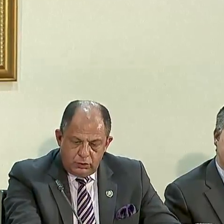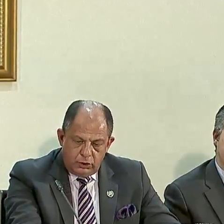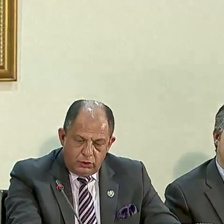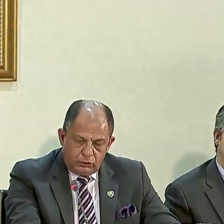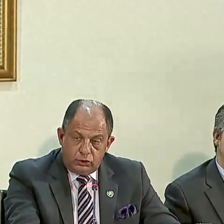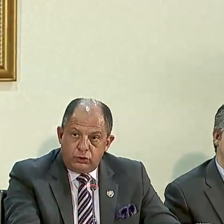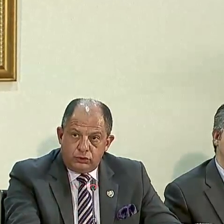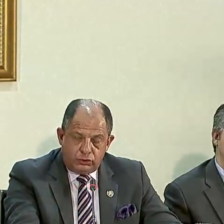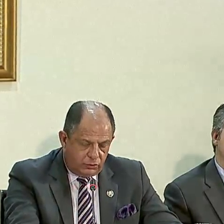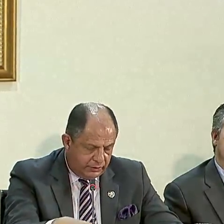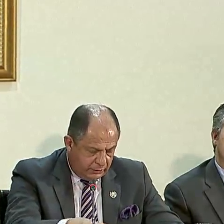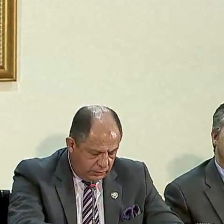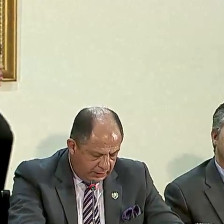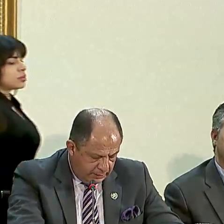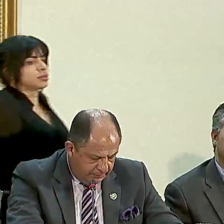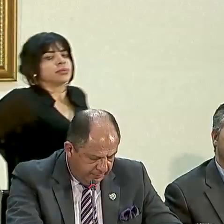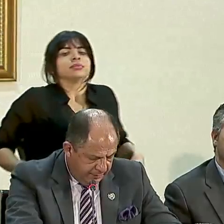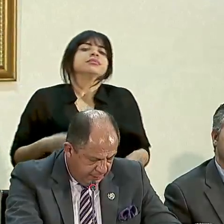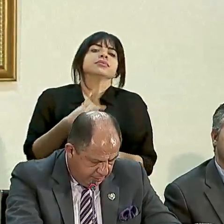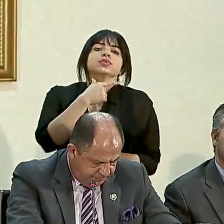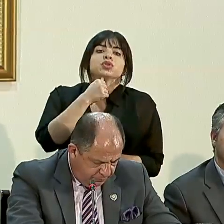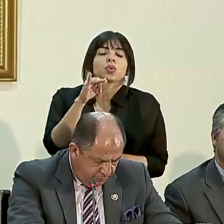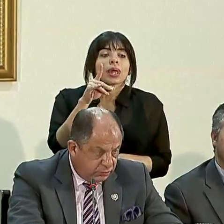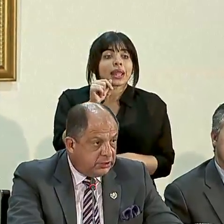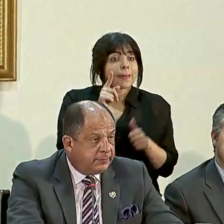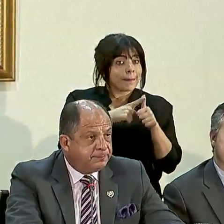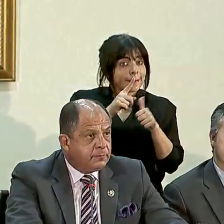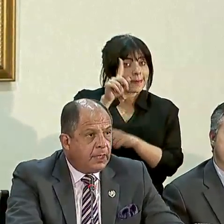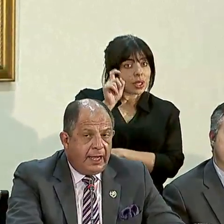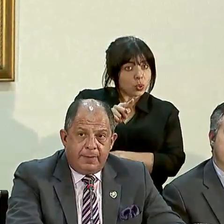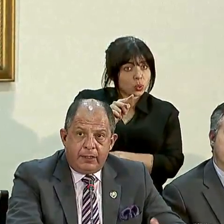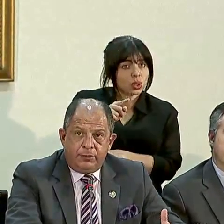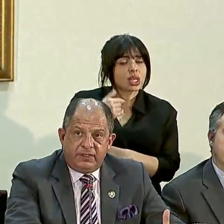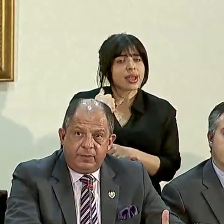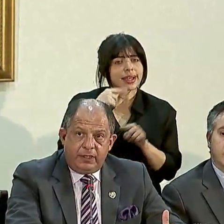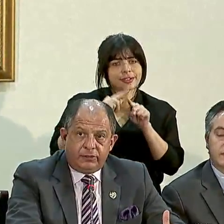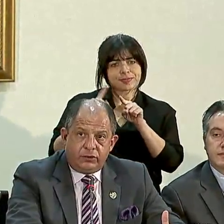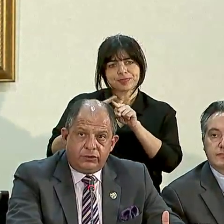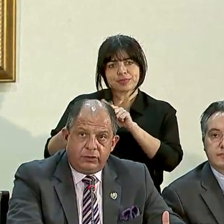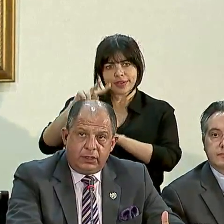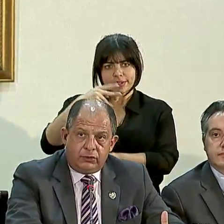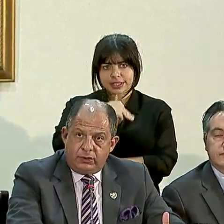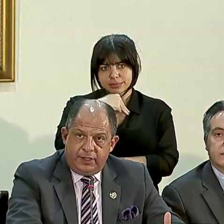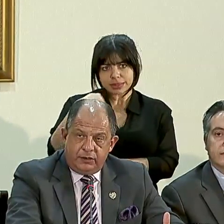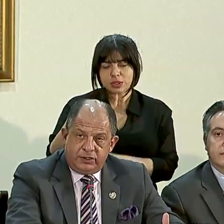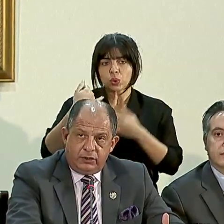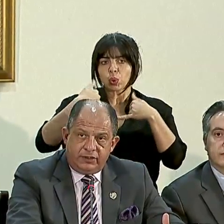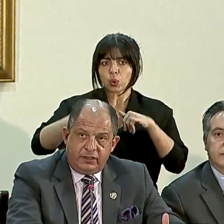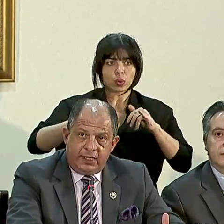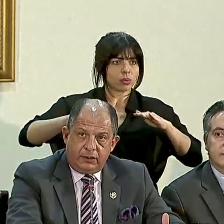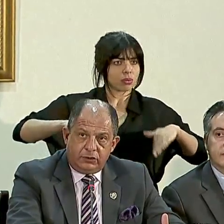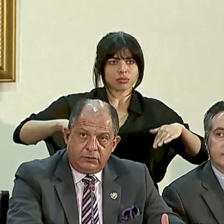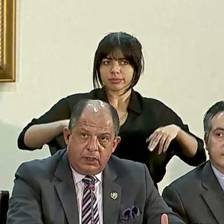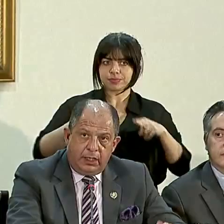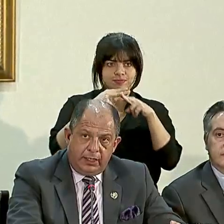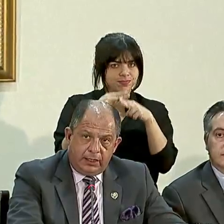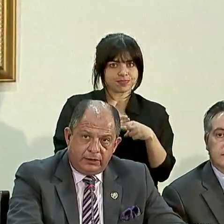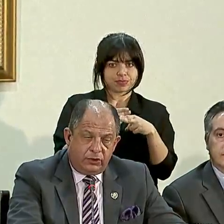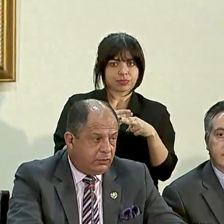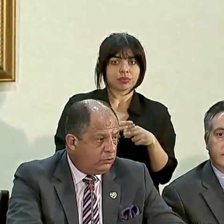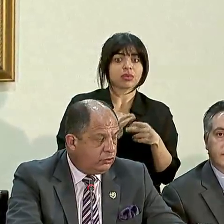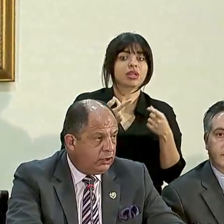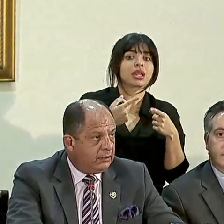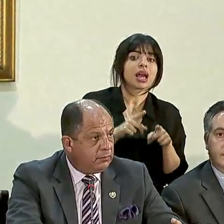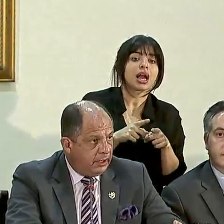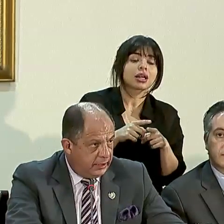Juan Diego. Con todo gusto, Juan Diego. La primera pregunta, hay varios viceministros que todavía no han sido designados. En el